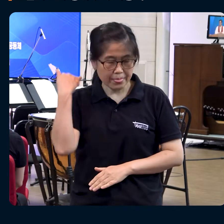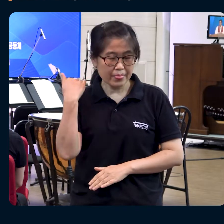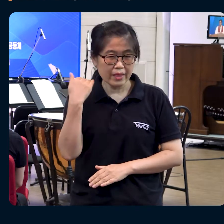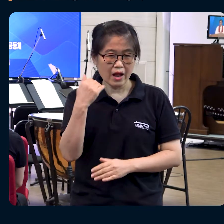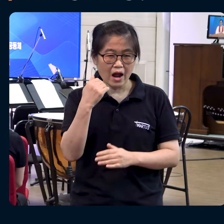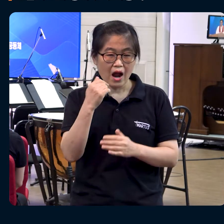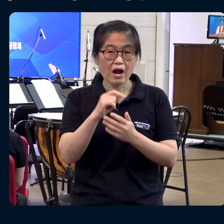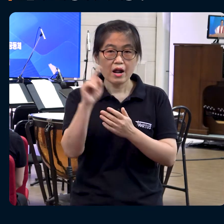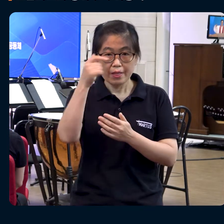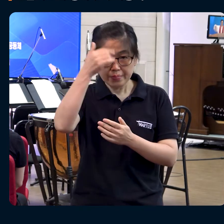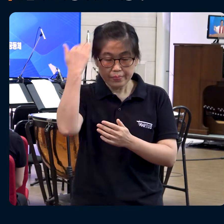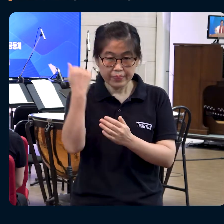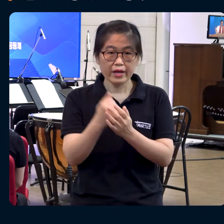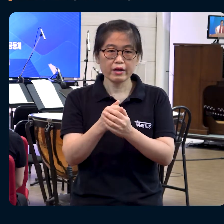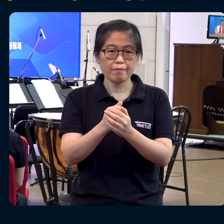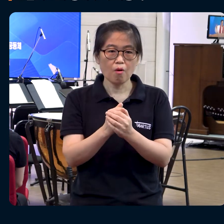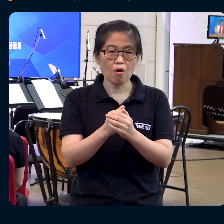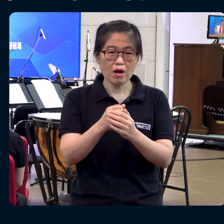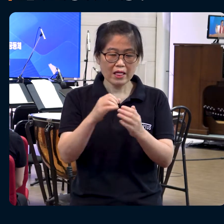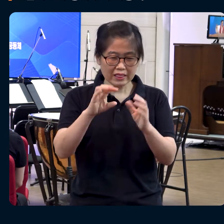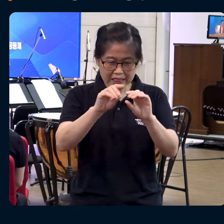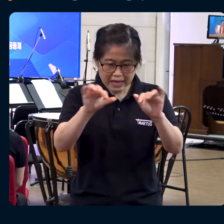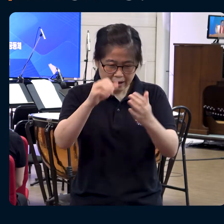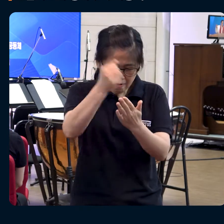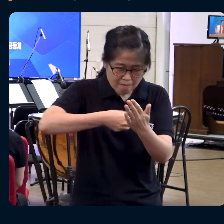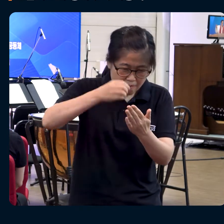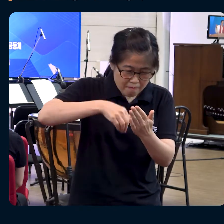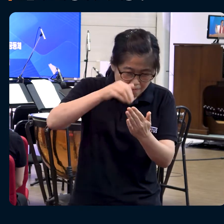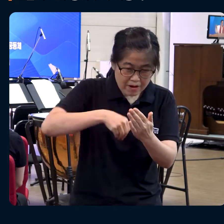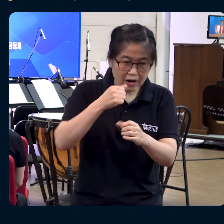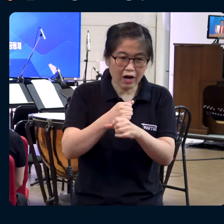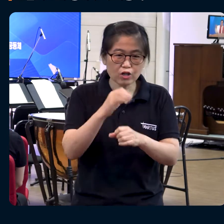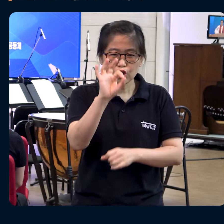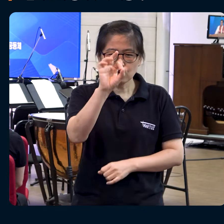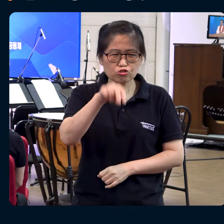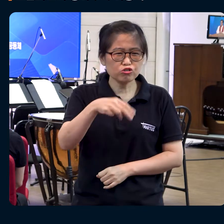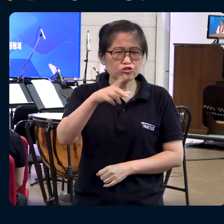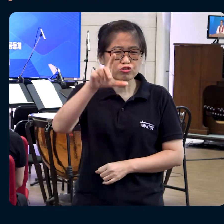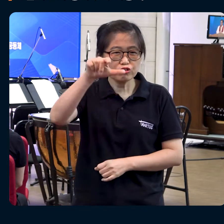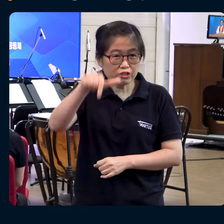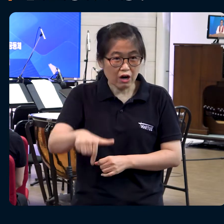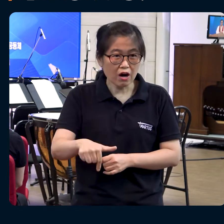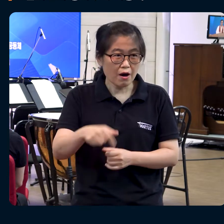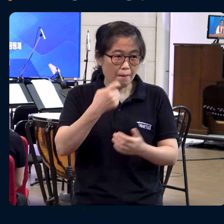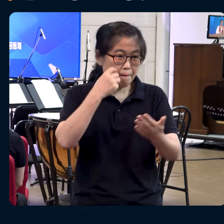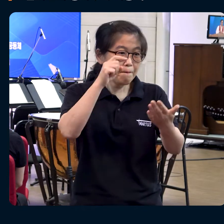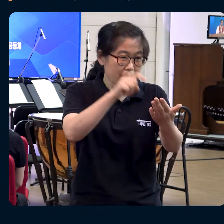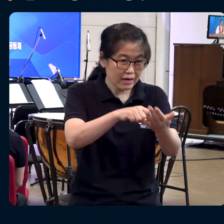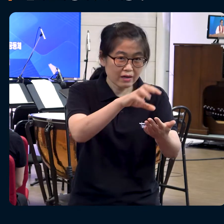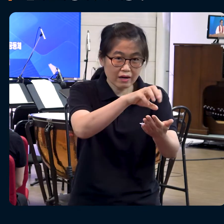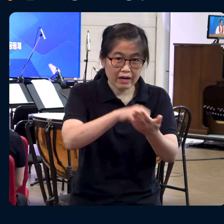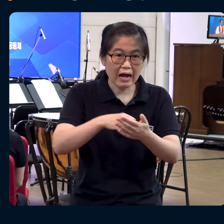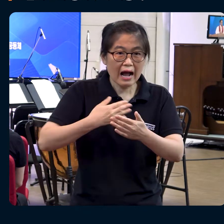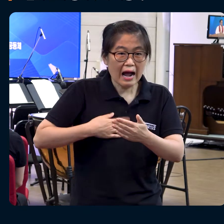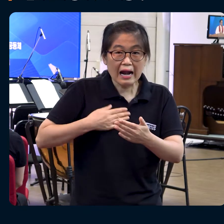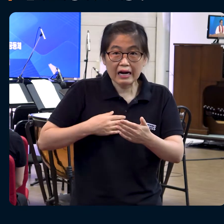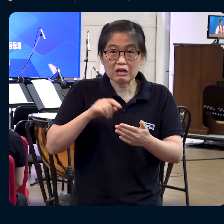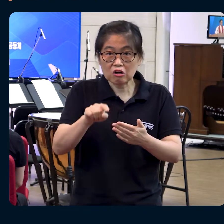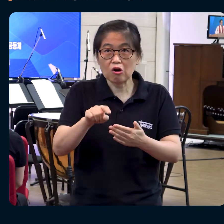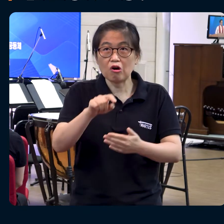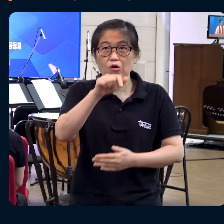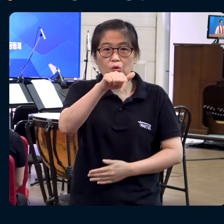고고학 그러면 어떻게 알고 있어요? 땅을 파가지고 땅에서 그 유적지를 발굴해가지고 뭐 알아내고 하는 것. 그런데